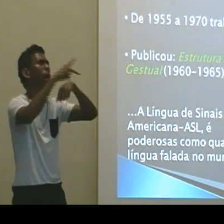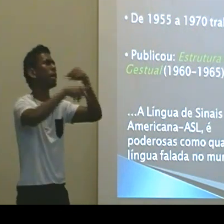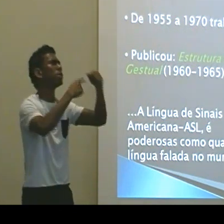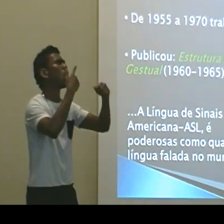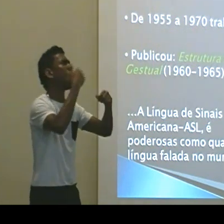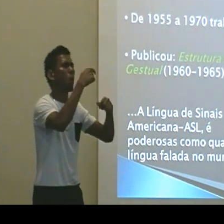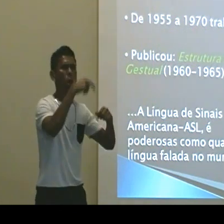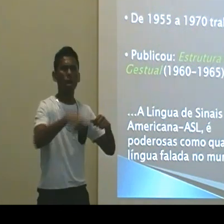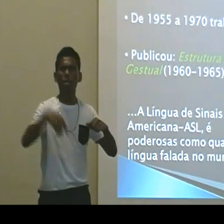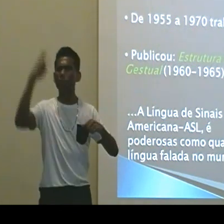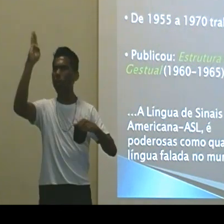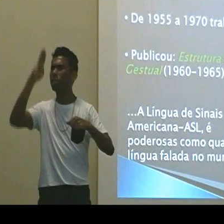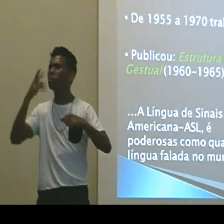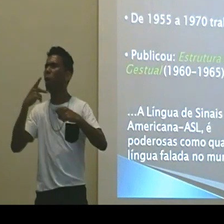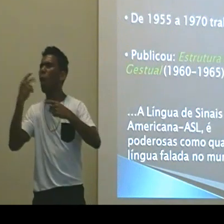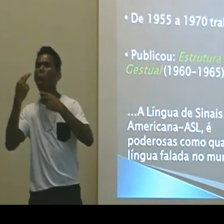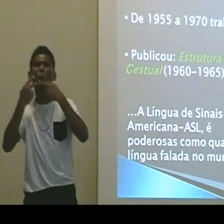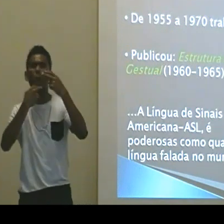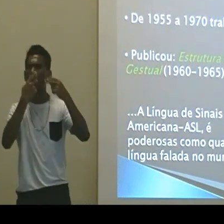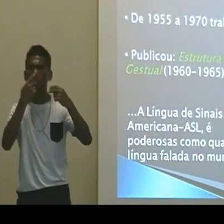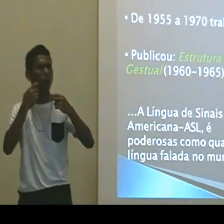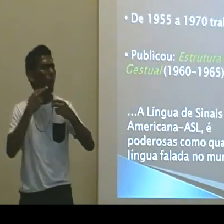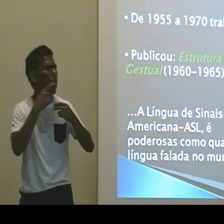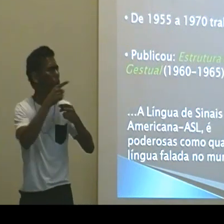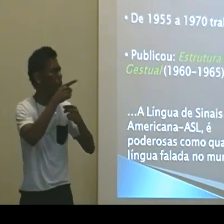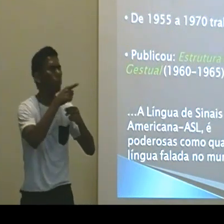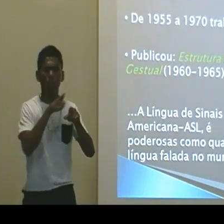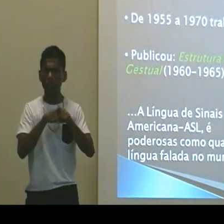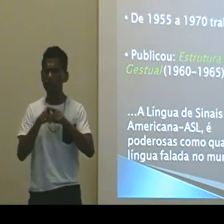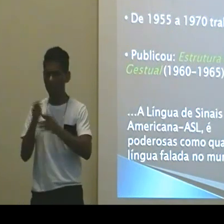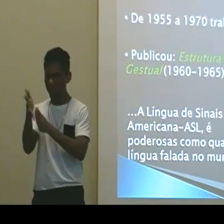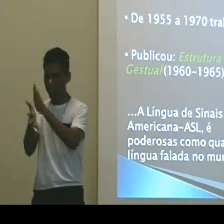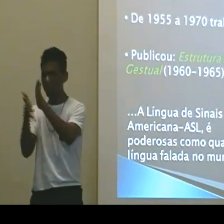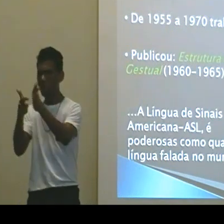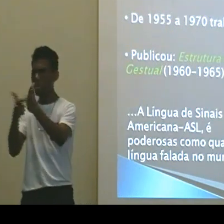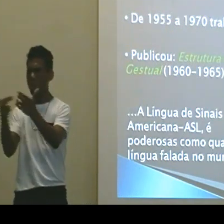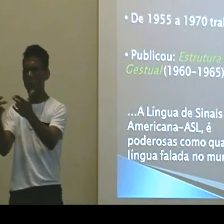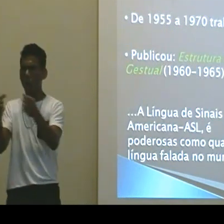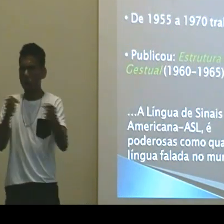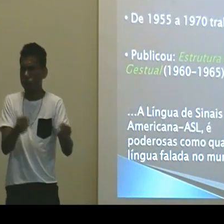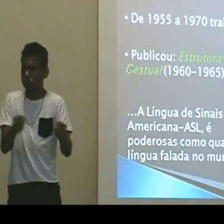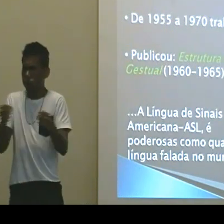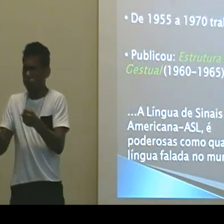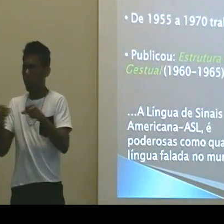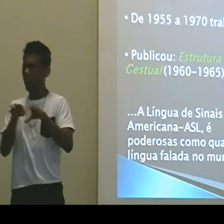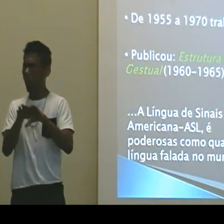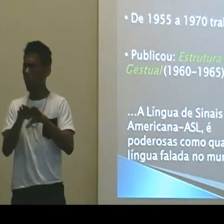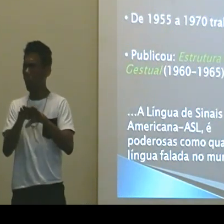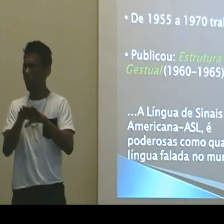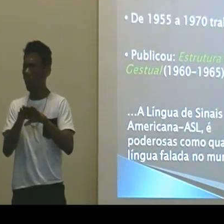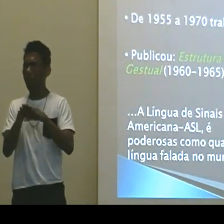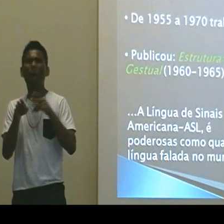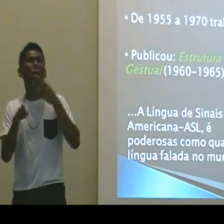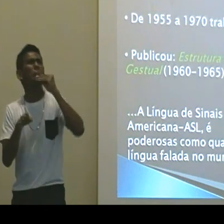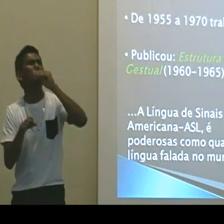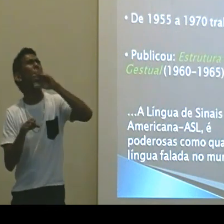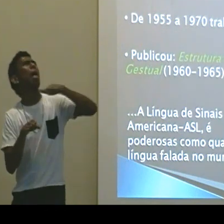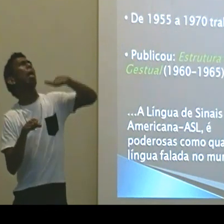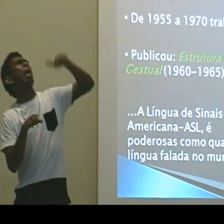Um país se fala uma língua, no outro país se fala uma língua. Aqui no Brasil se fala a língua portuguesa. A língua de sinais também